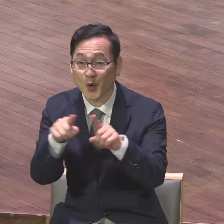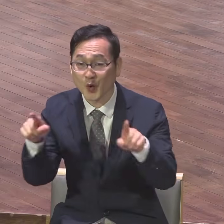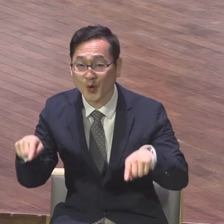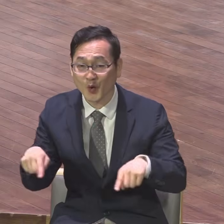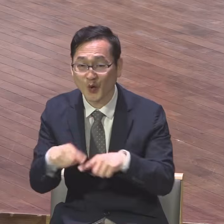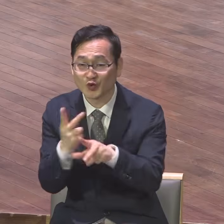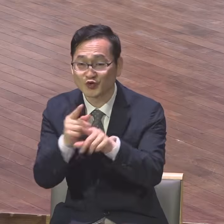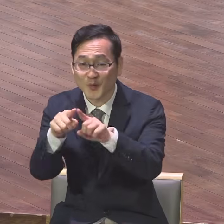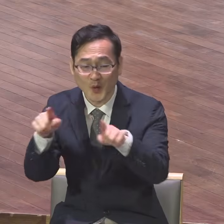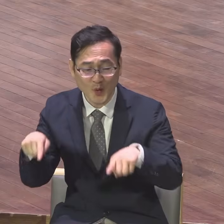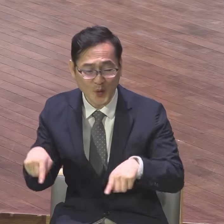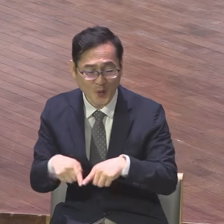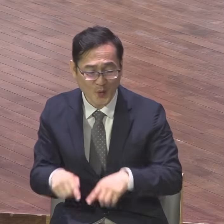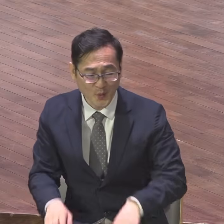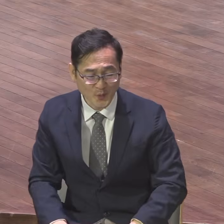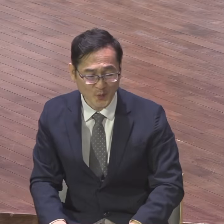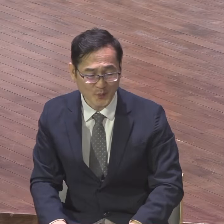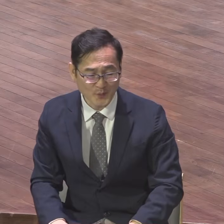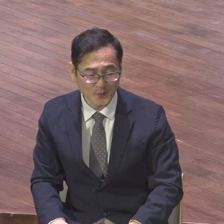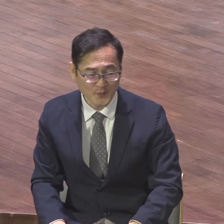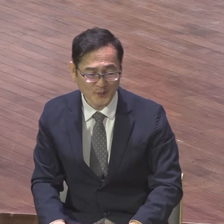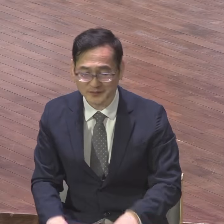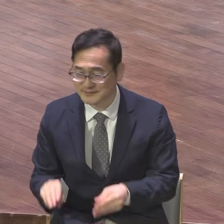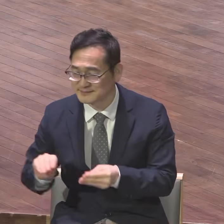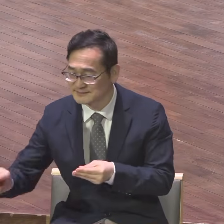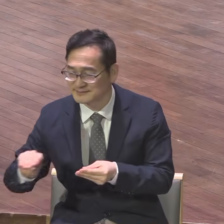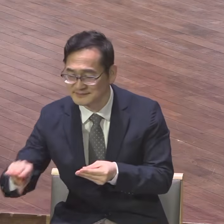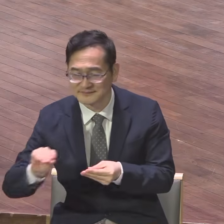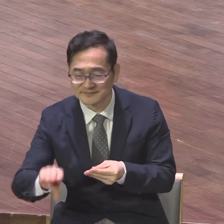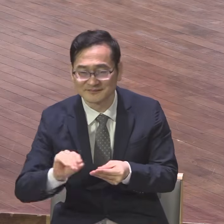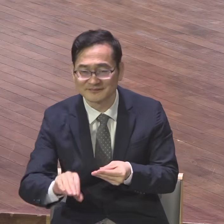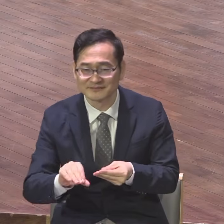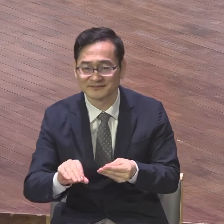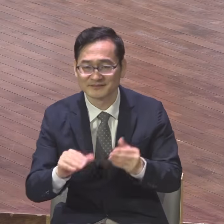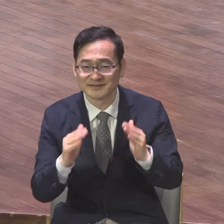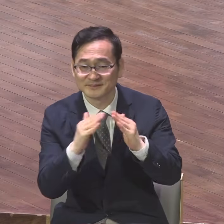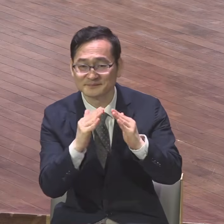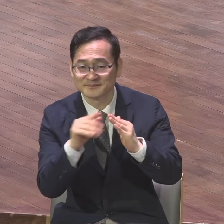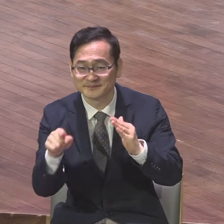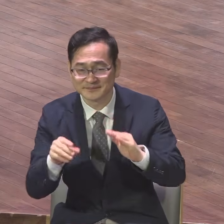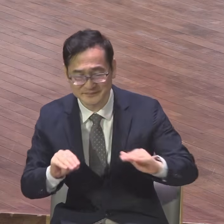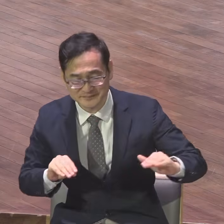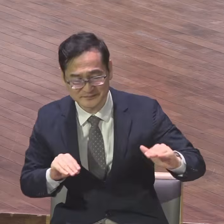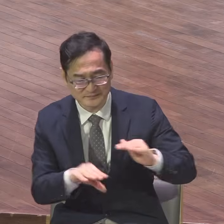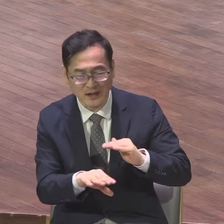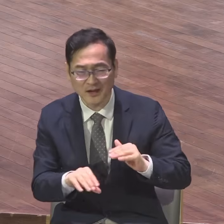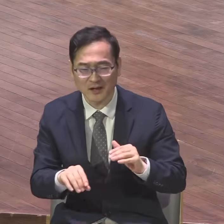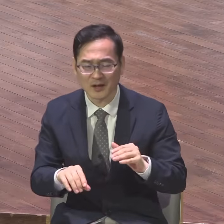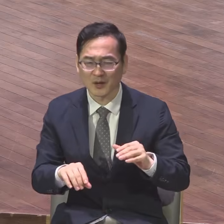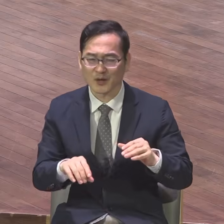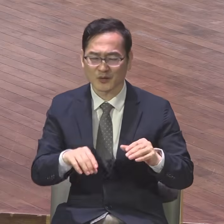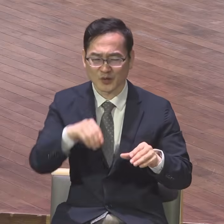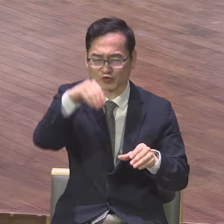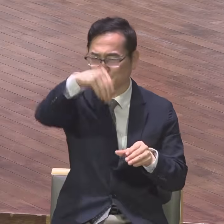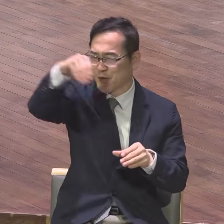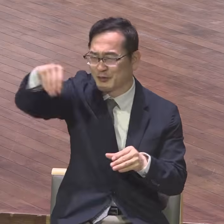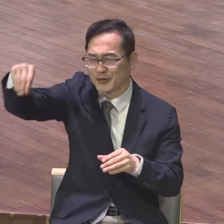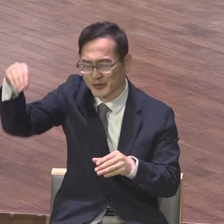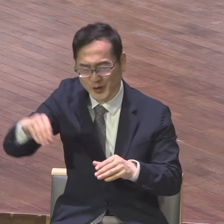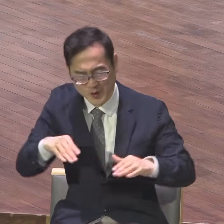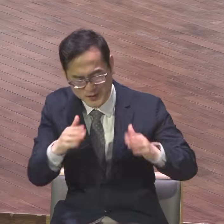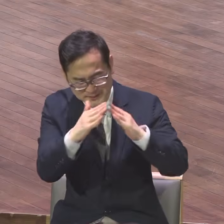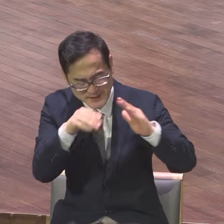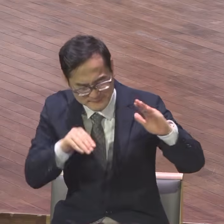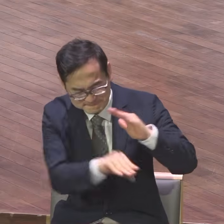끝을 껴놔도 빼가지고 언제 안 들었지. 어제 가서 막 깊이 넣어가지고 아예 보이지 않도록 다 주여